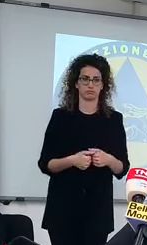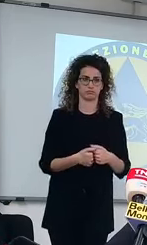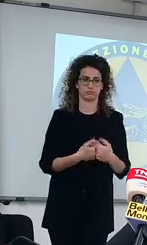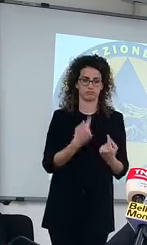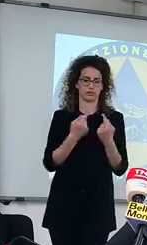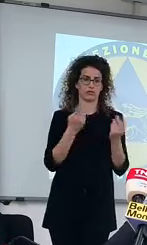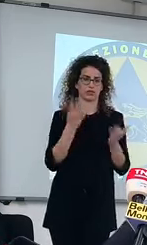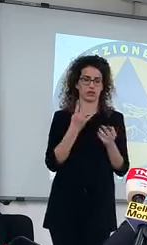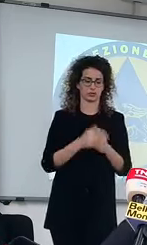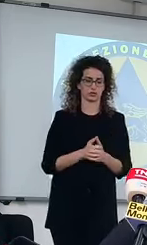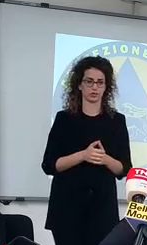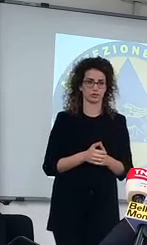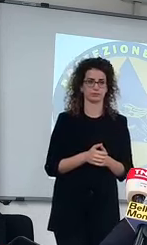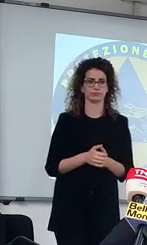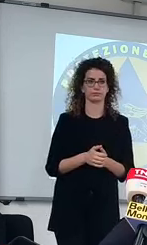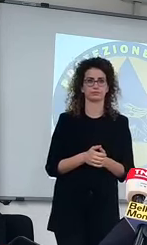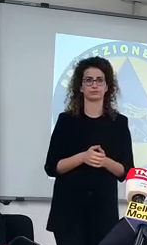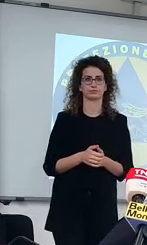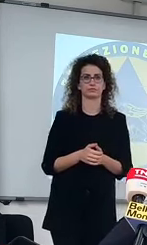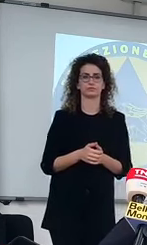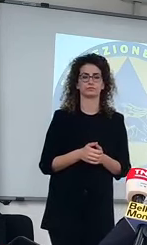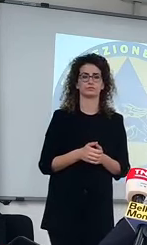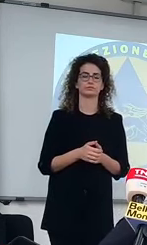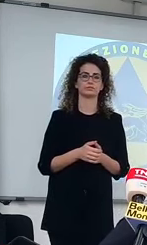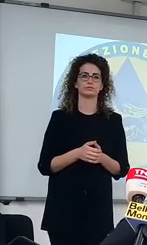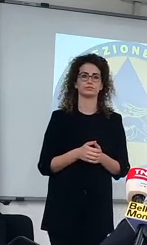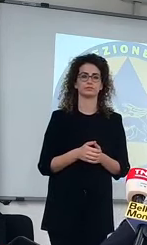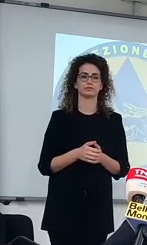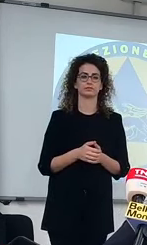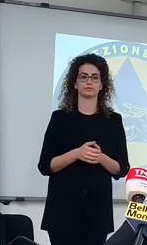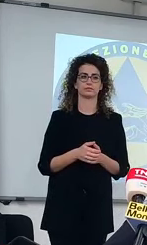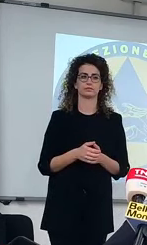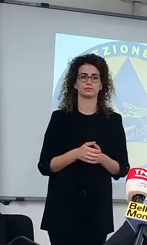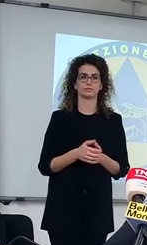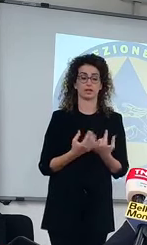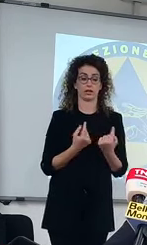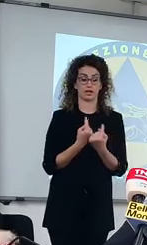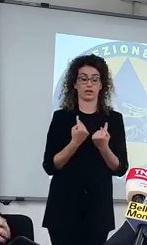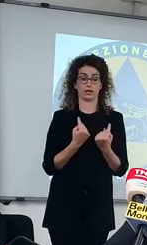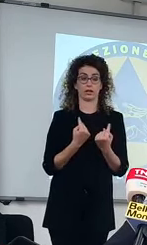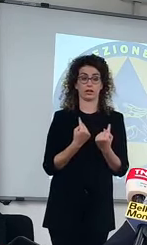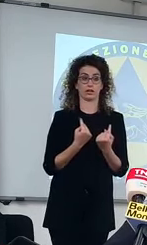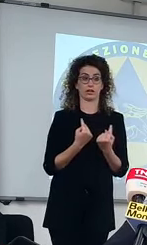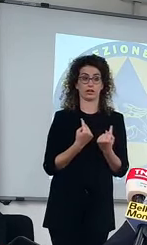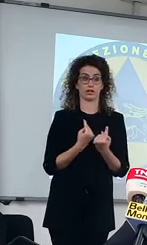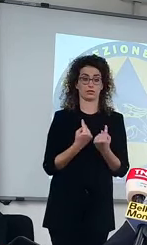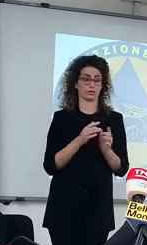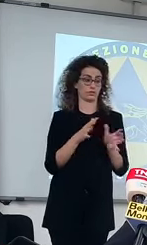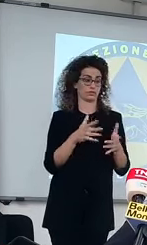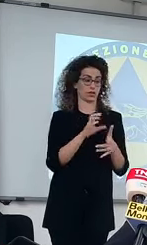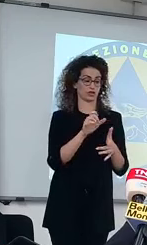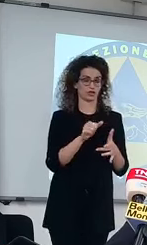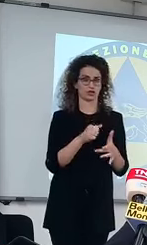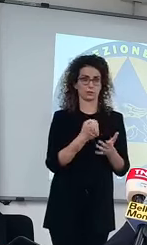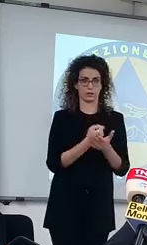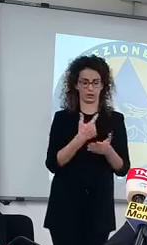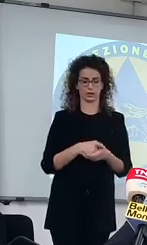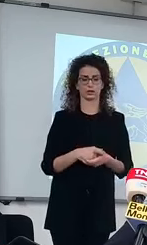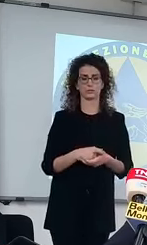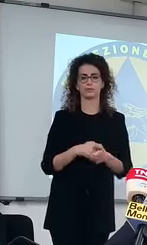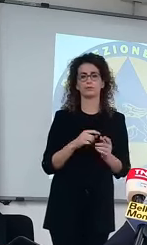veloce, che non è irrilevante per la sopravvivenza di questa realtà. Dopodiché ho